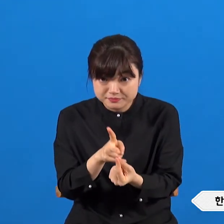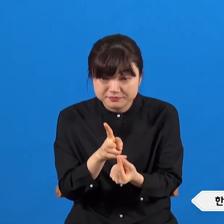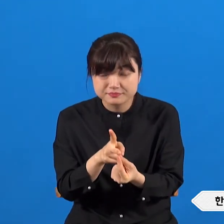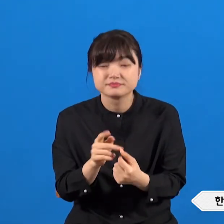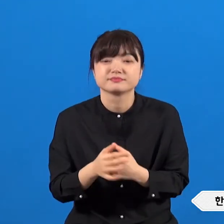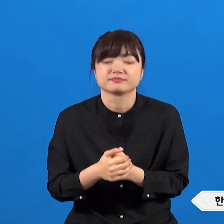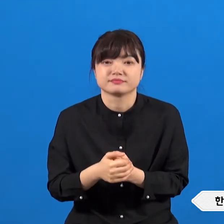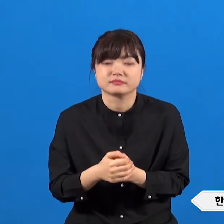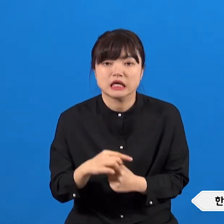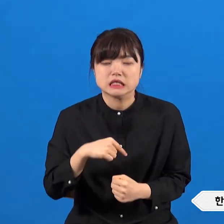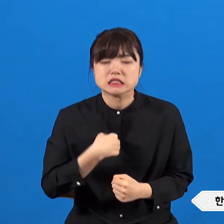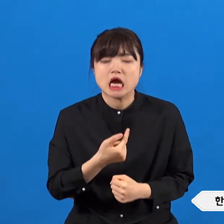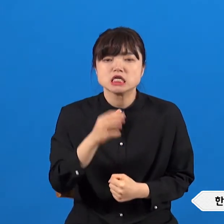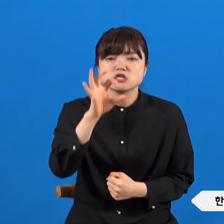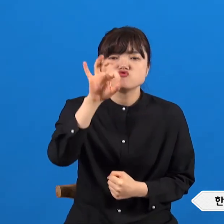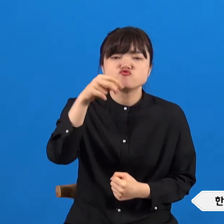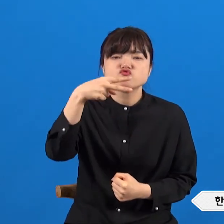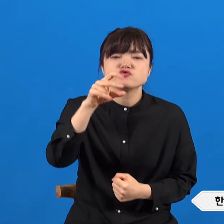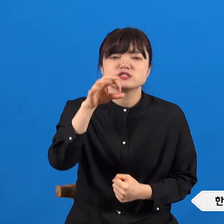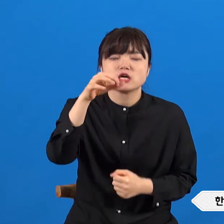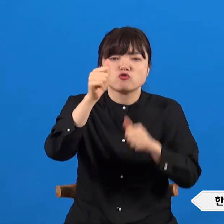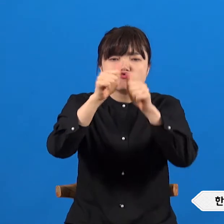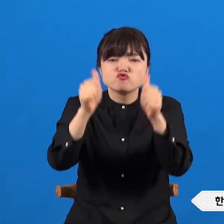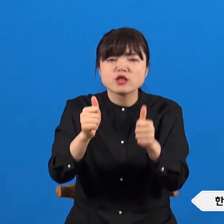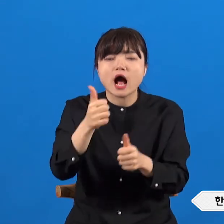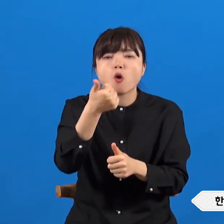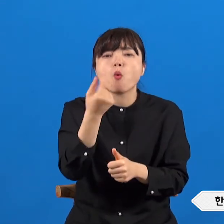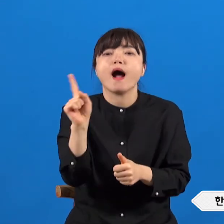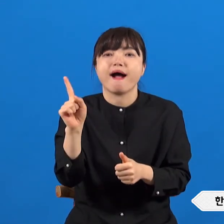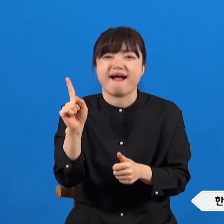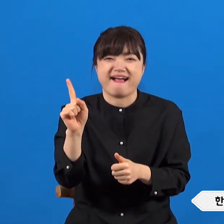둘째는 자기 우상화의 죄입니다.